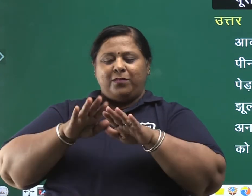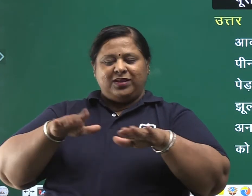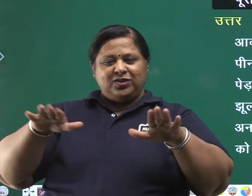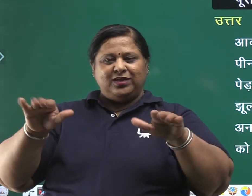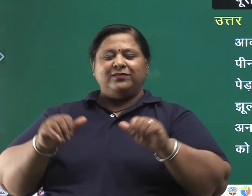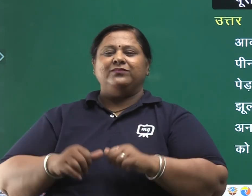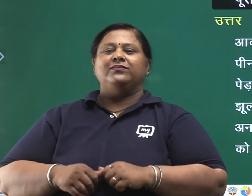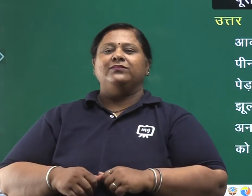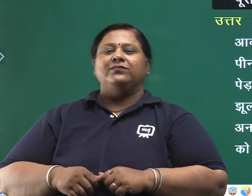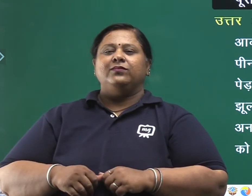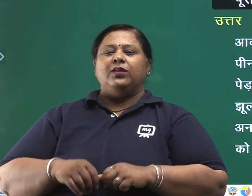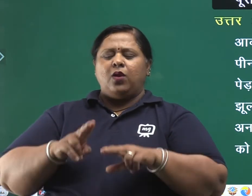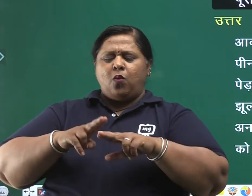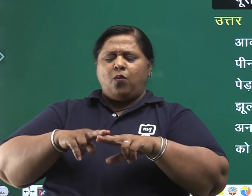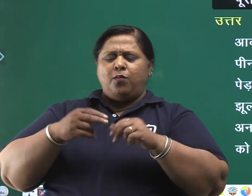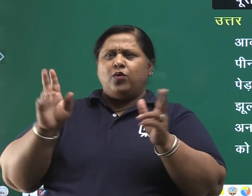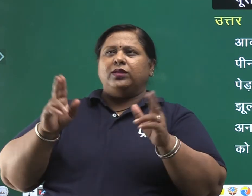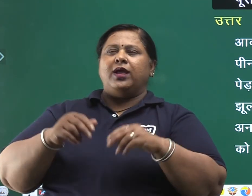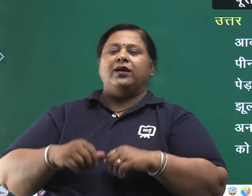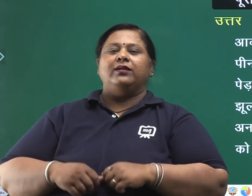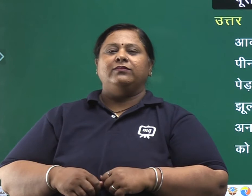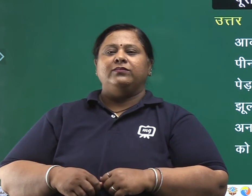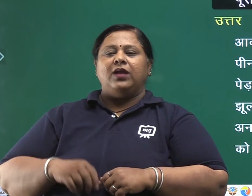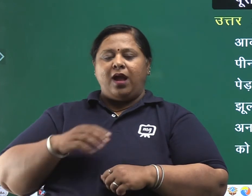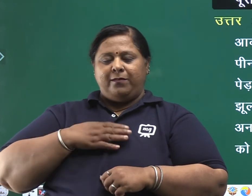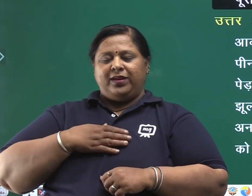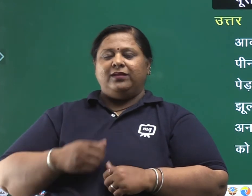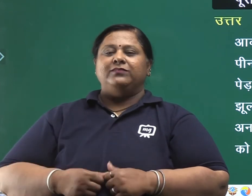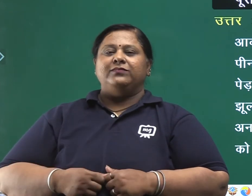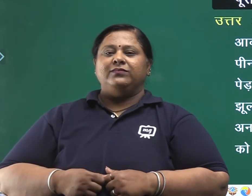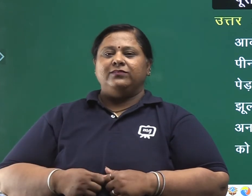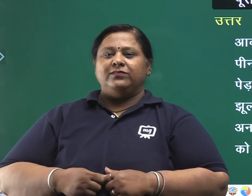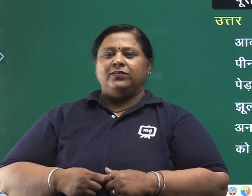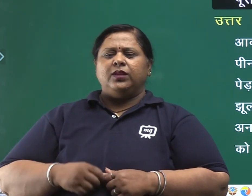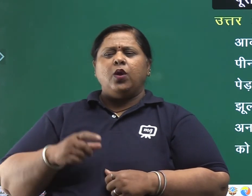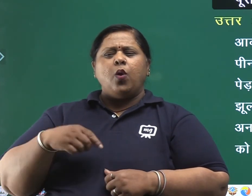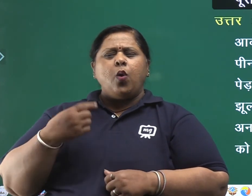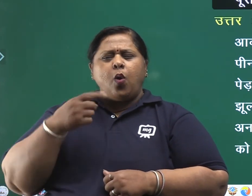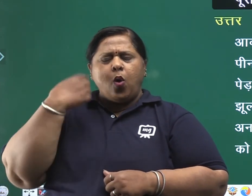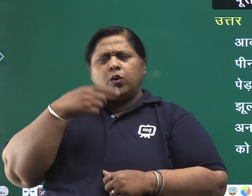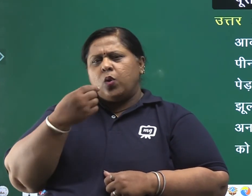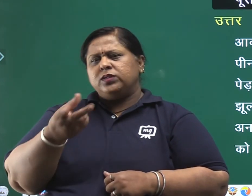पंछी उन्मुक्त रहकर अपनी कौन कौन सी